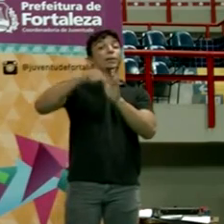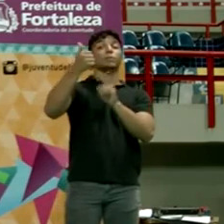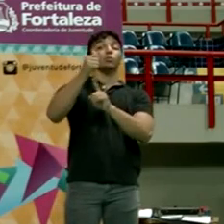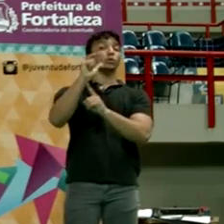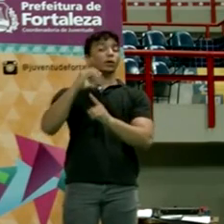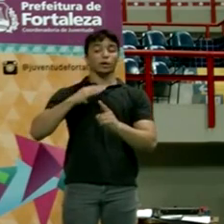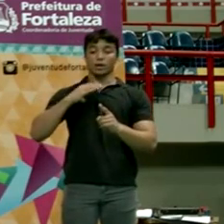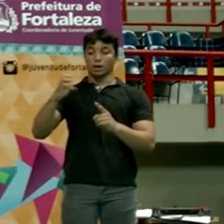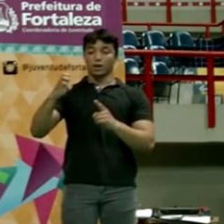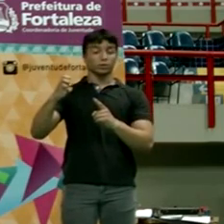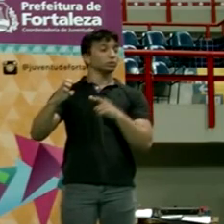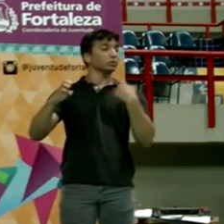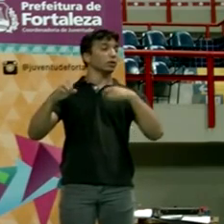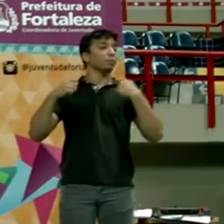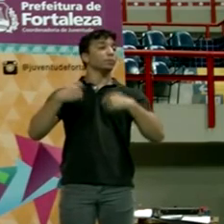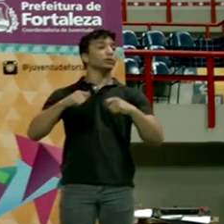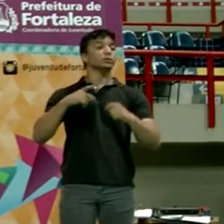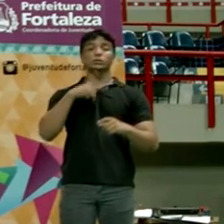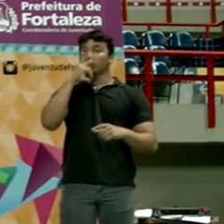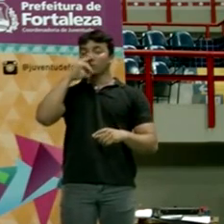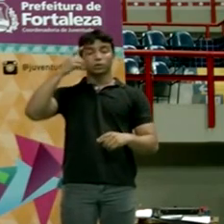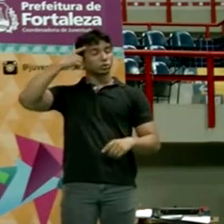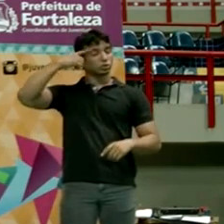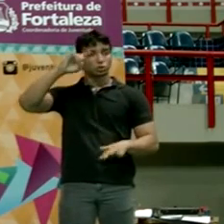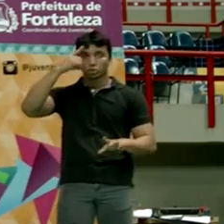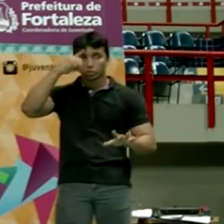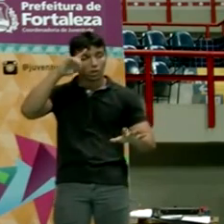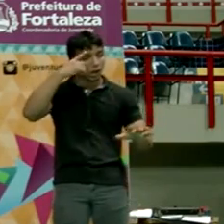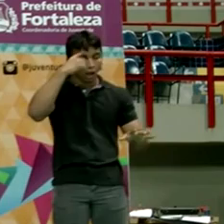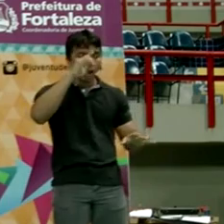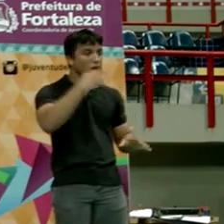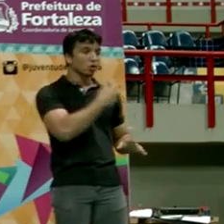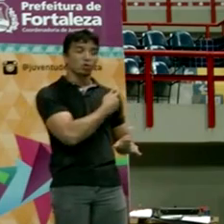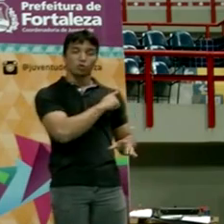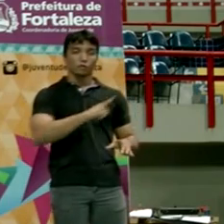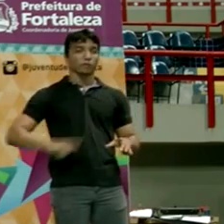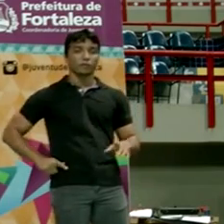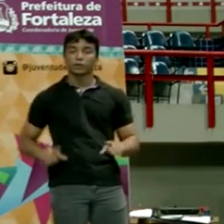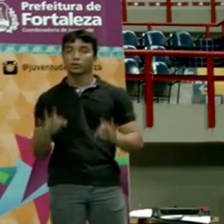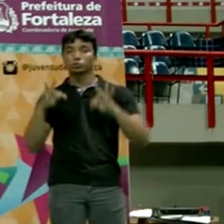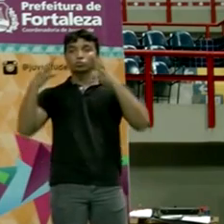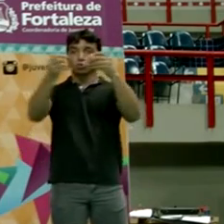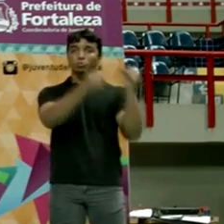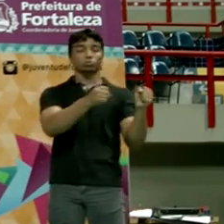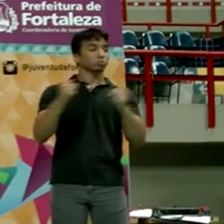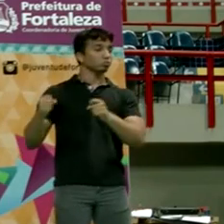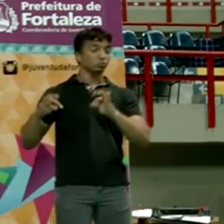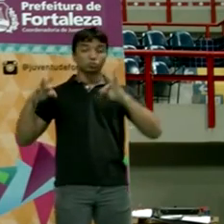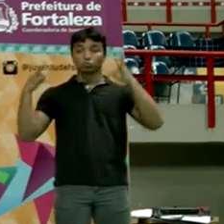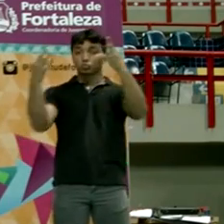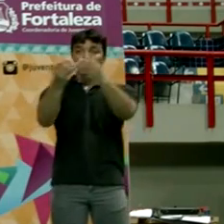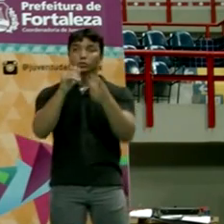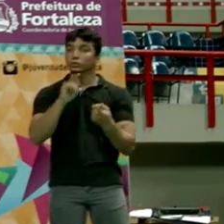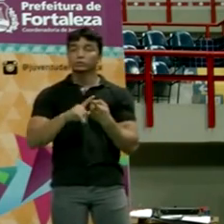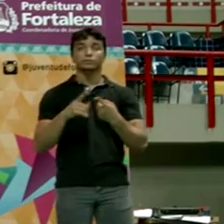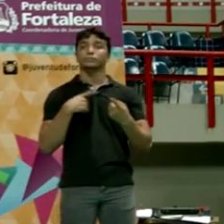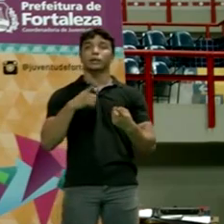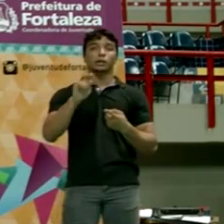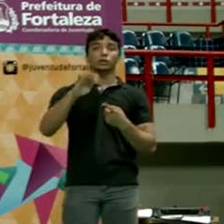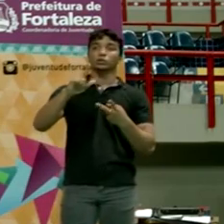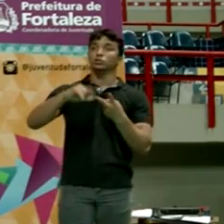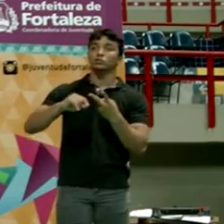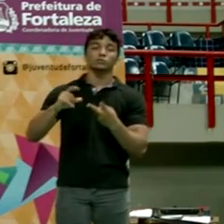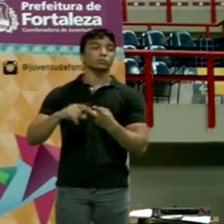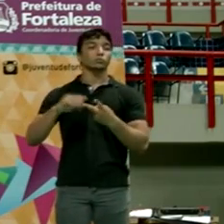ética seja uma prática diária dos nossos governantes, em todos os poderes, não é? Precisa acabar. Ninguém